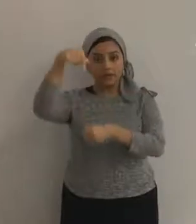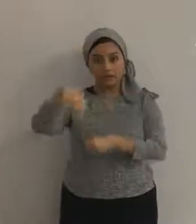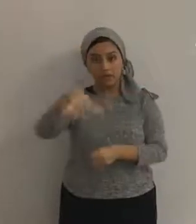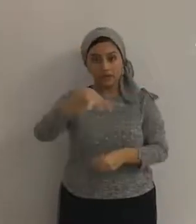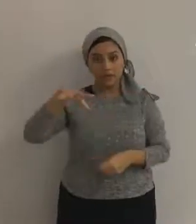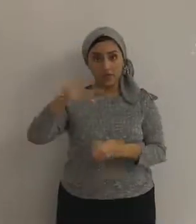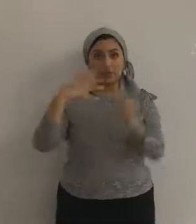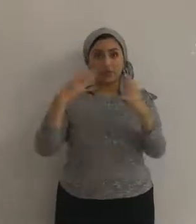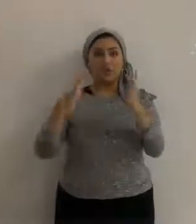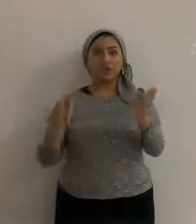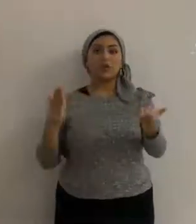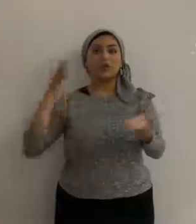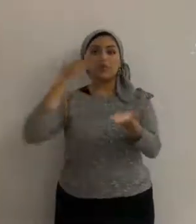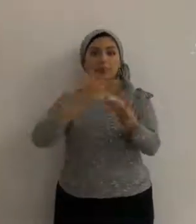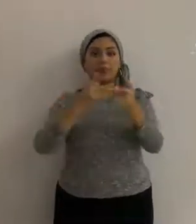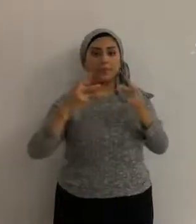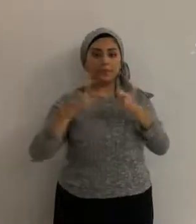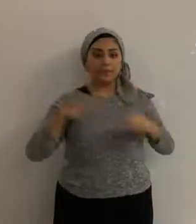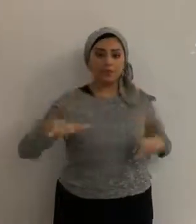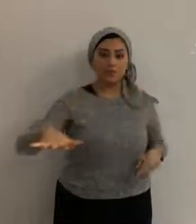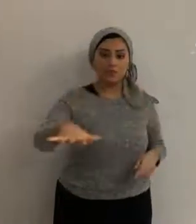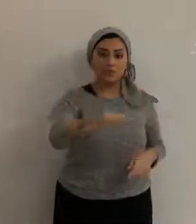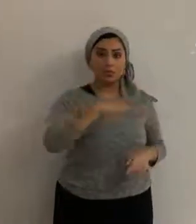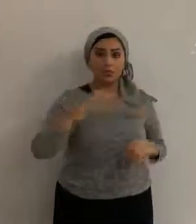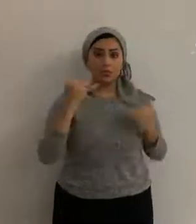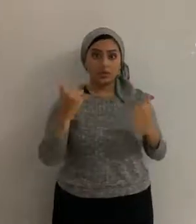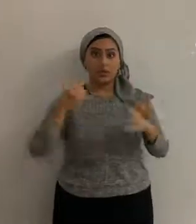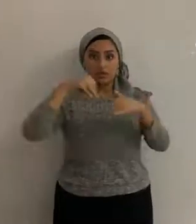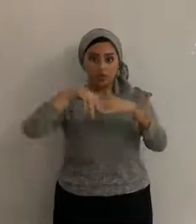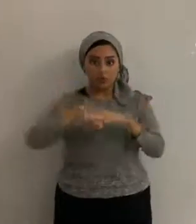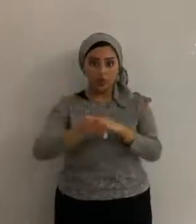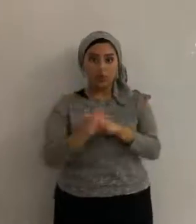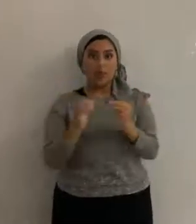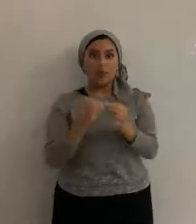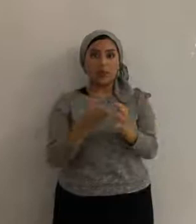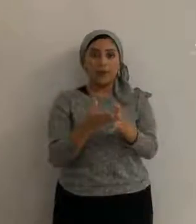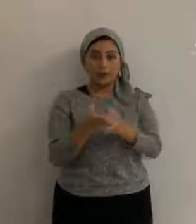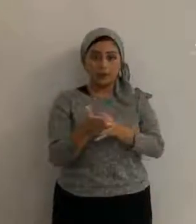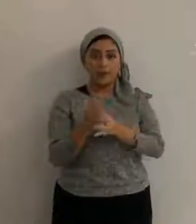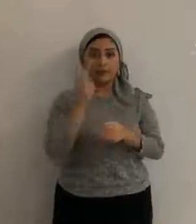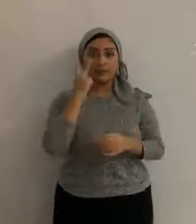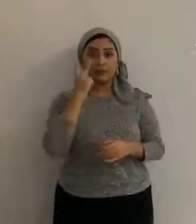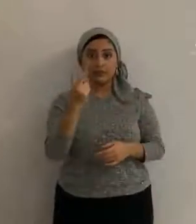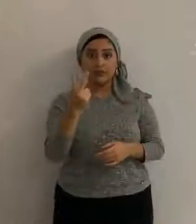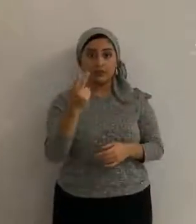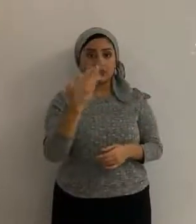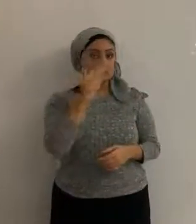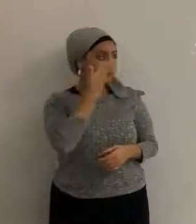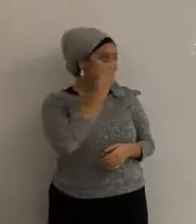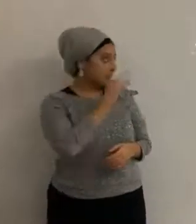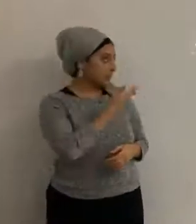que es la explanada. Aquí vamos a entrar a profundidad y vemos aquí en la explanada del